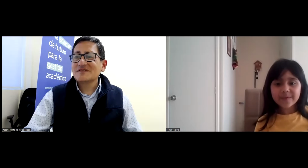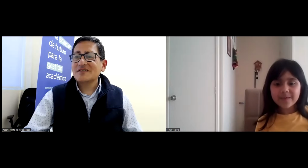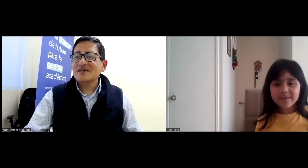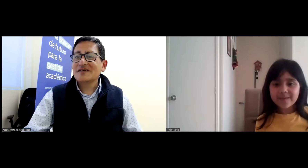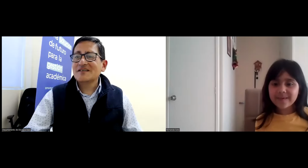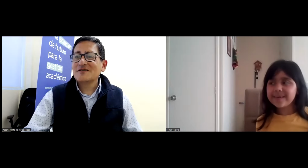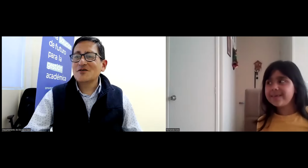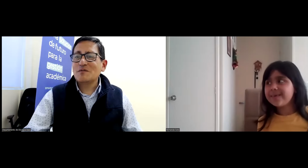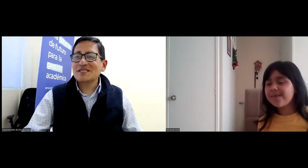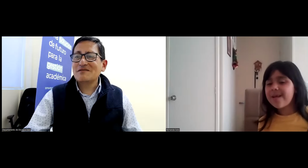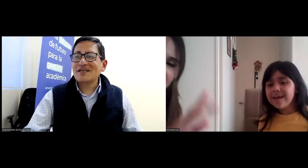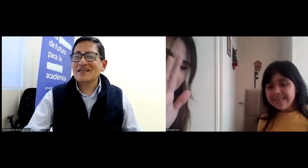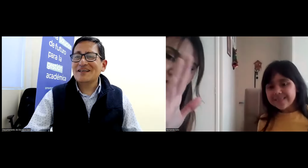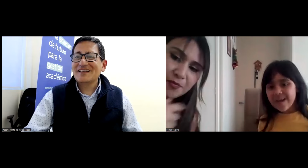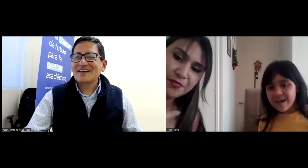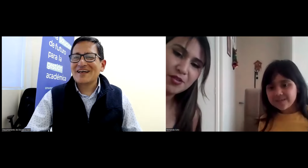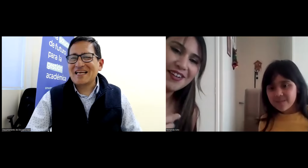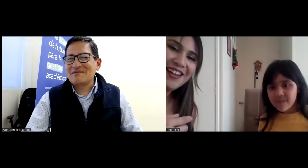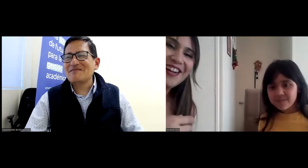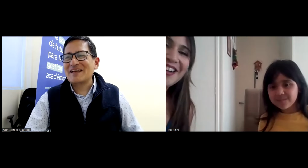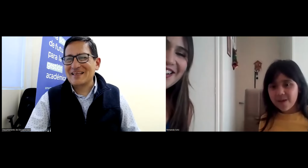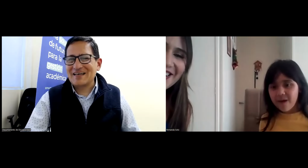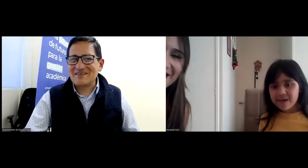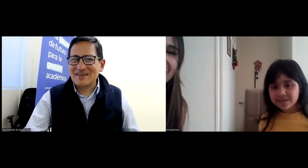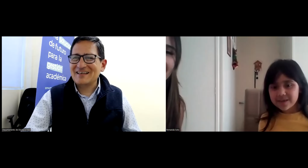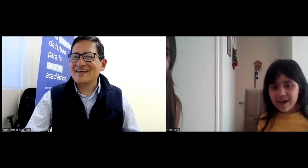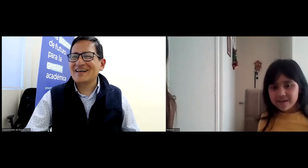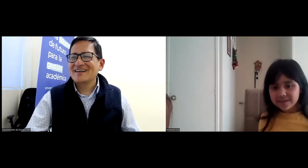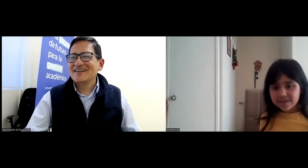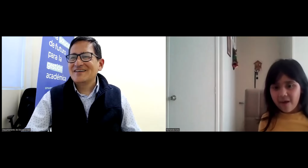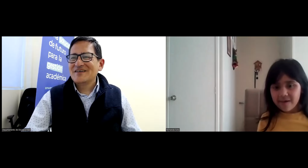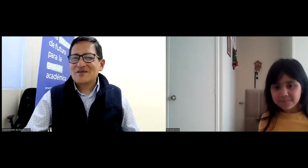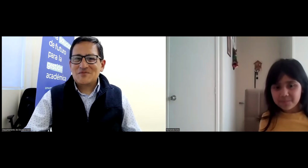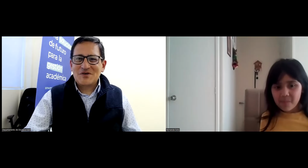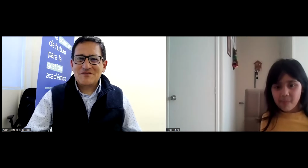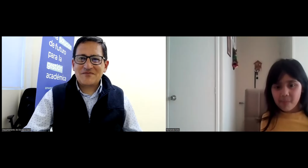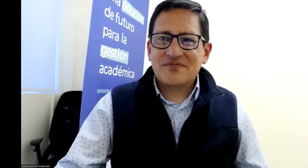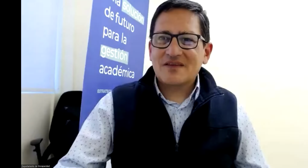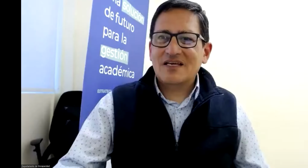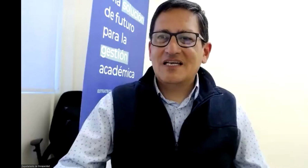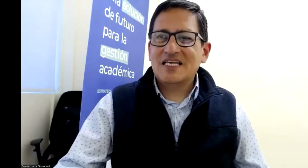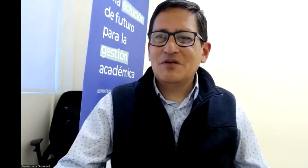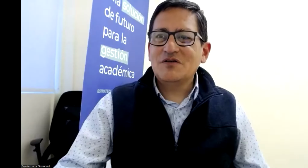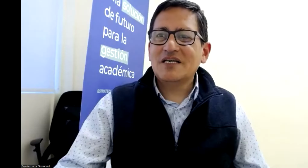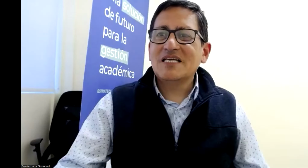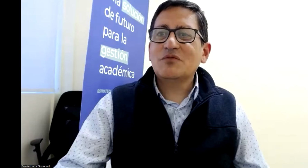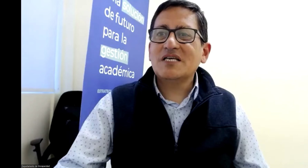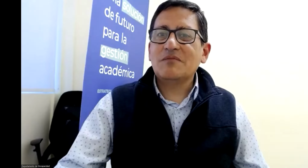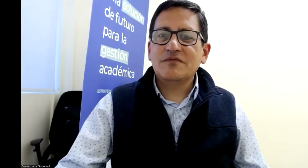¿sí? ¿o tu papá se llama Fernanda? la mamá Fernanda ah ok ya muy bien y ahí tenemos entonces ahí tenemos un ejemplo